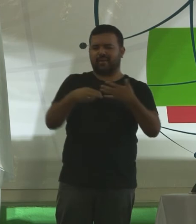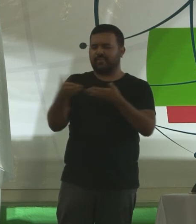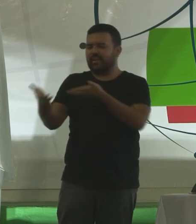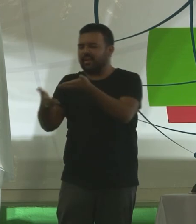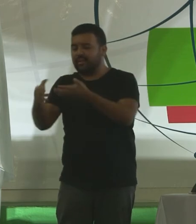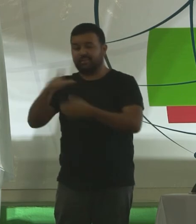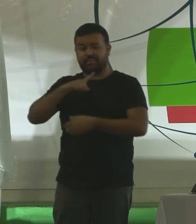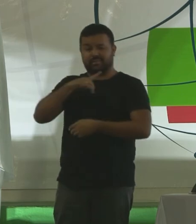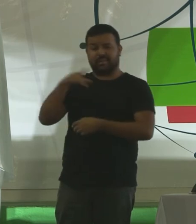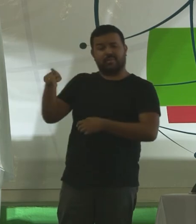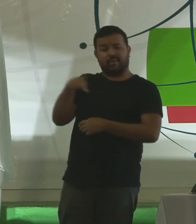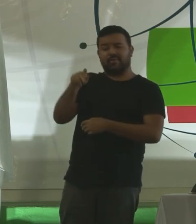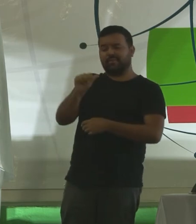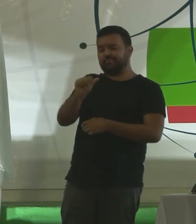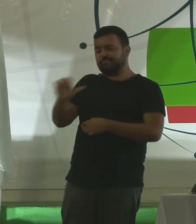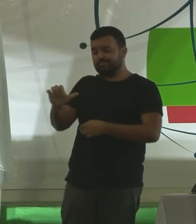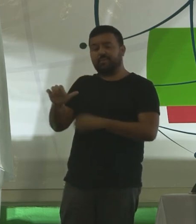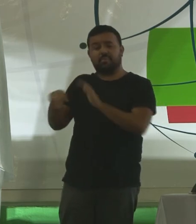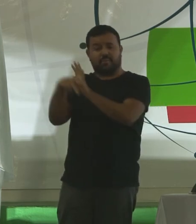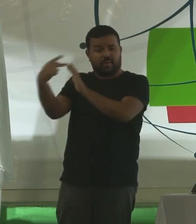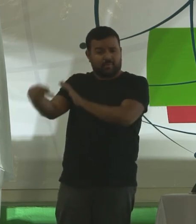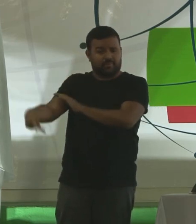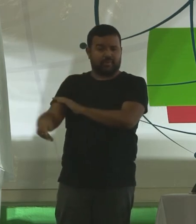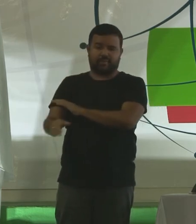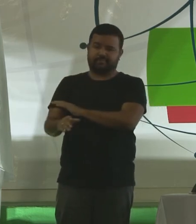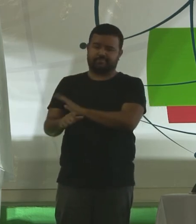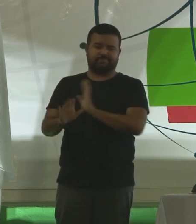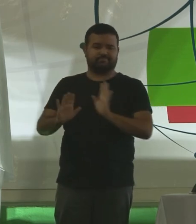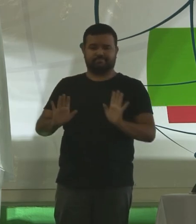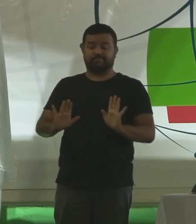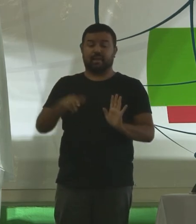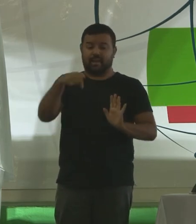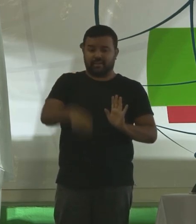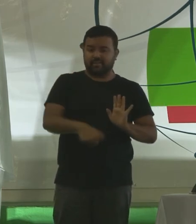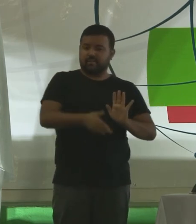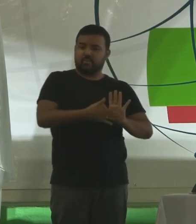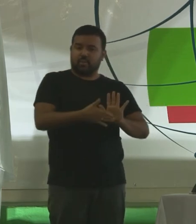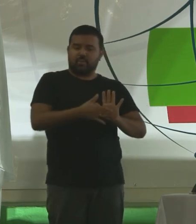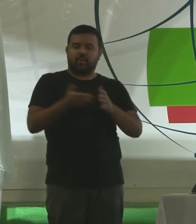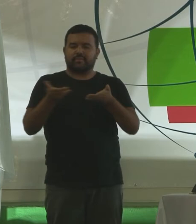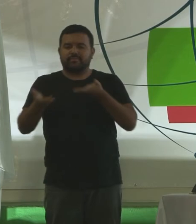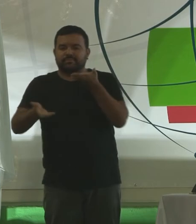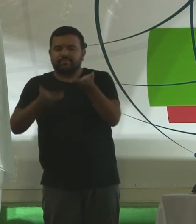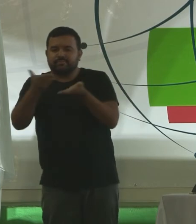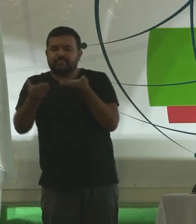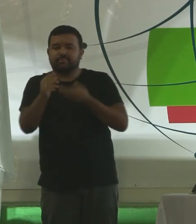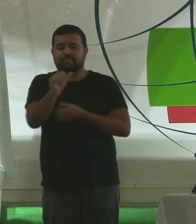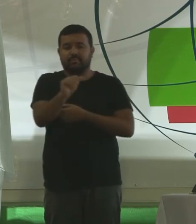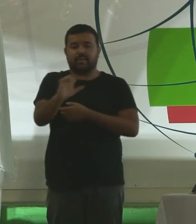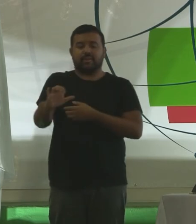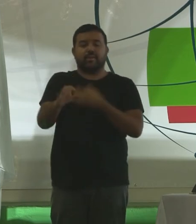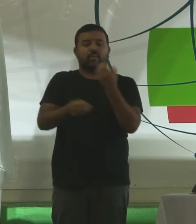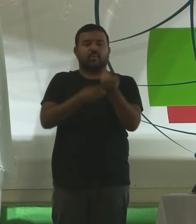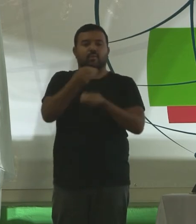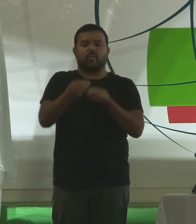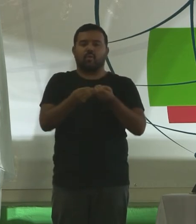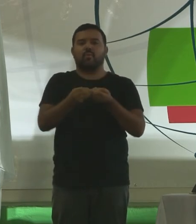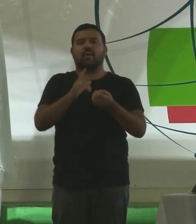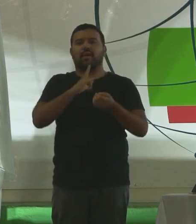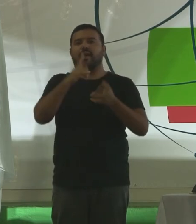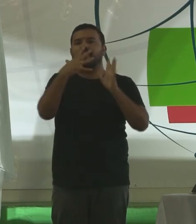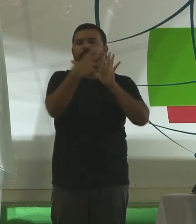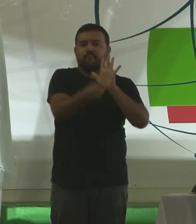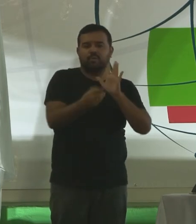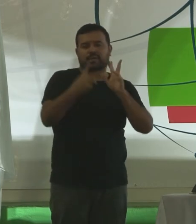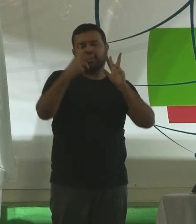ter um professor de atendimento educacional especializado? A nossa proposta de atendimento educacional especializado não é no mesmo modelo